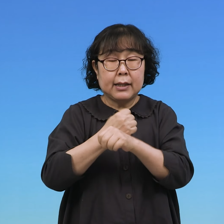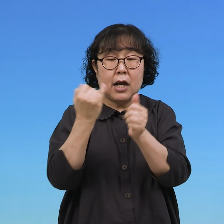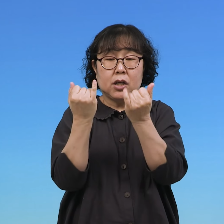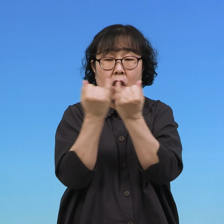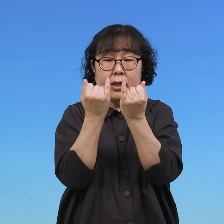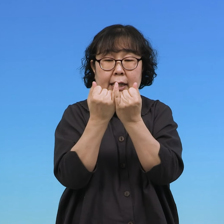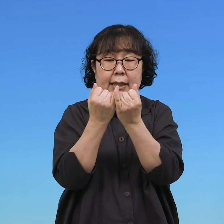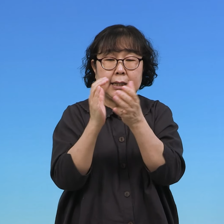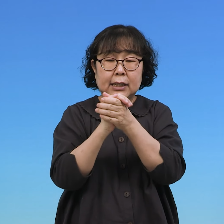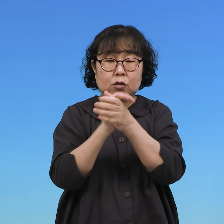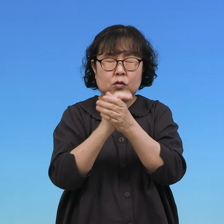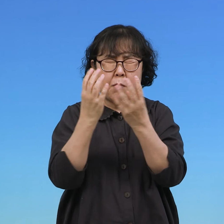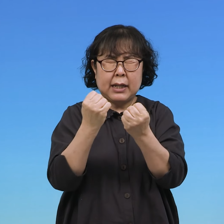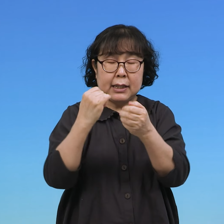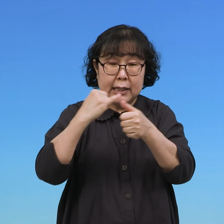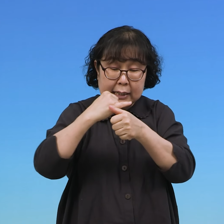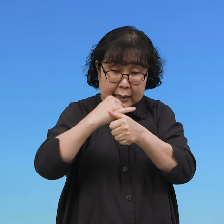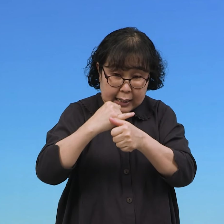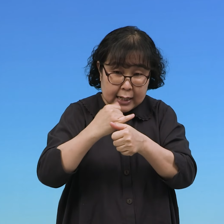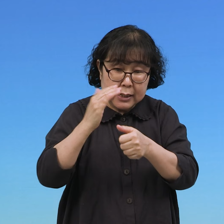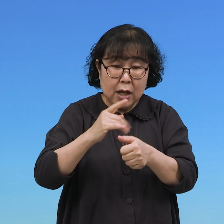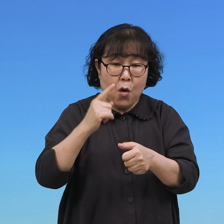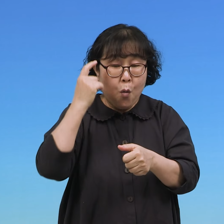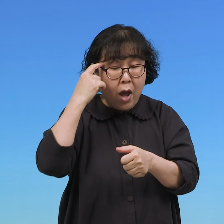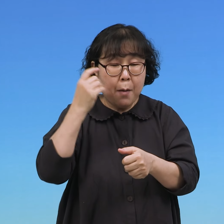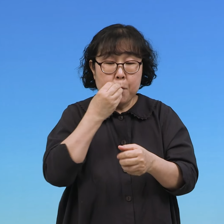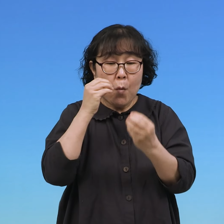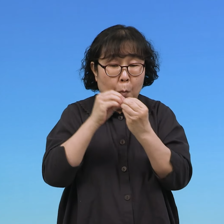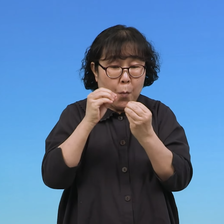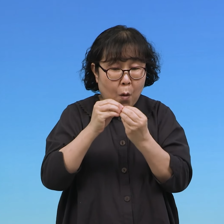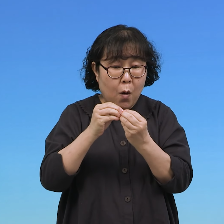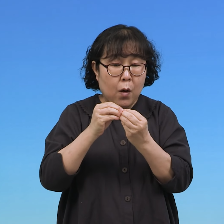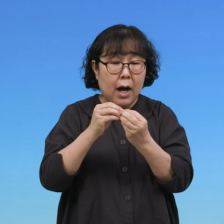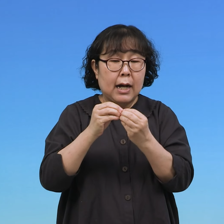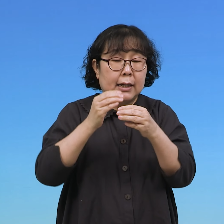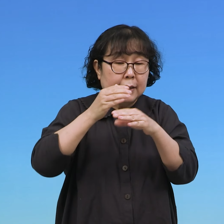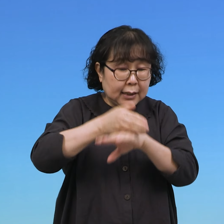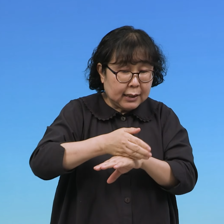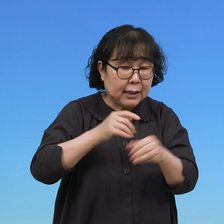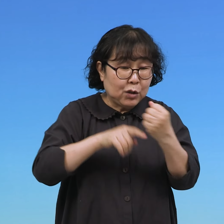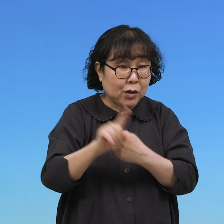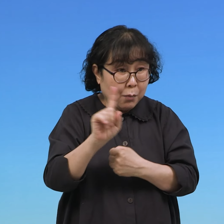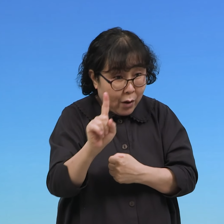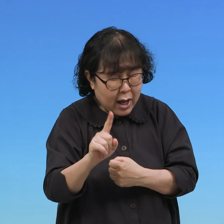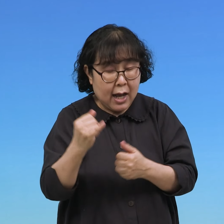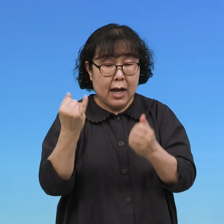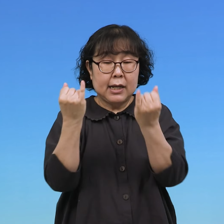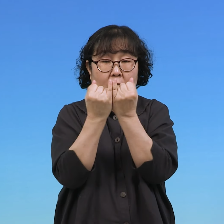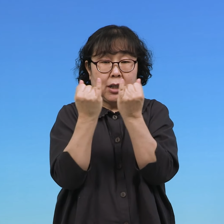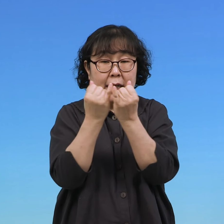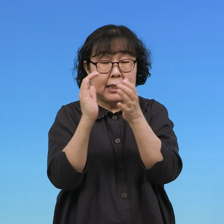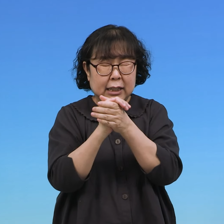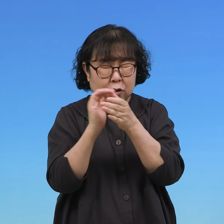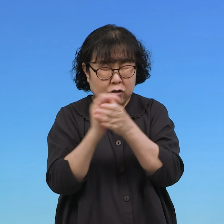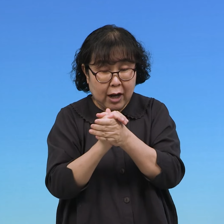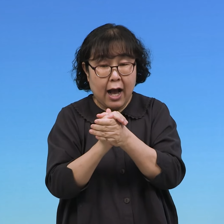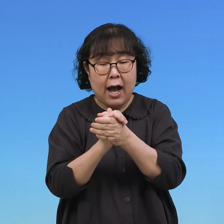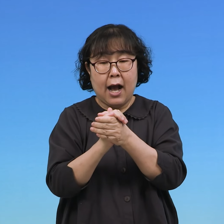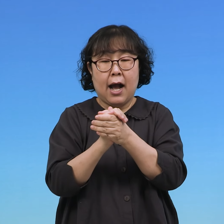많이 사귀었는데 왜 그런 게 늦었는지 아니? 이제 여학생하고 사귀어가지고 대학교 앞에